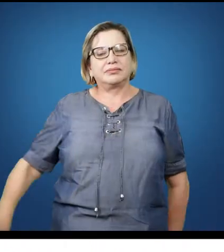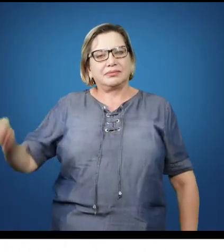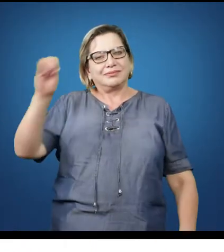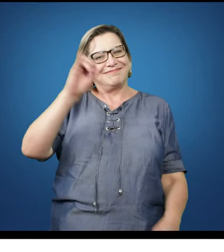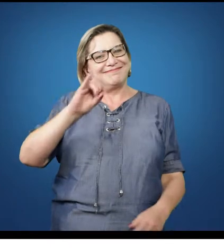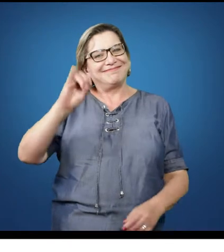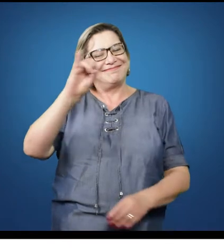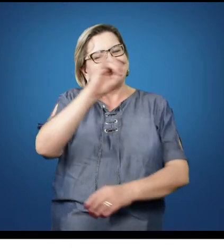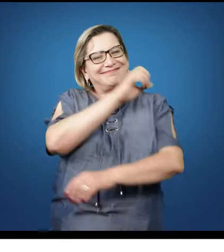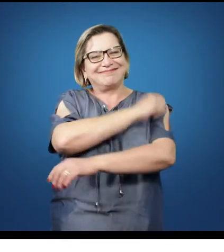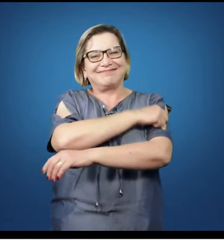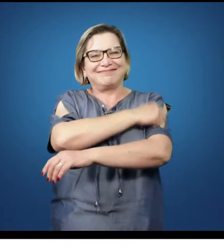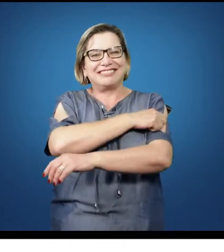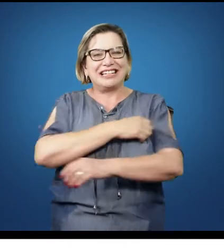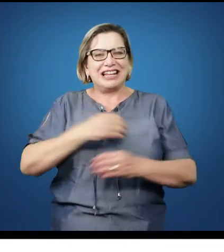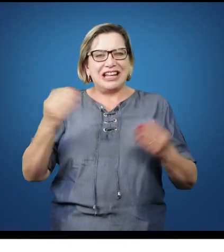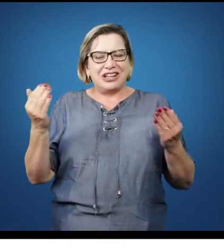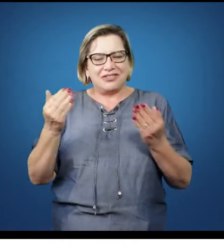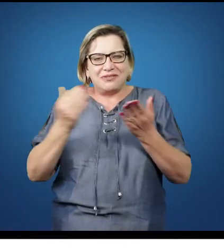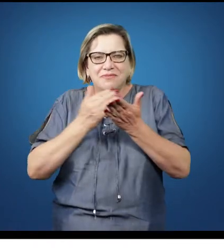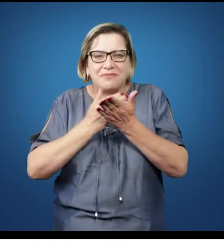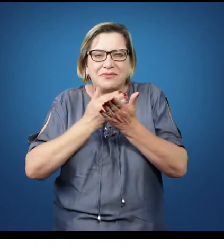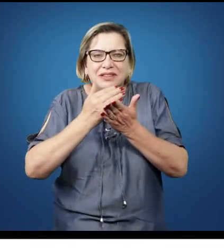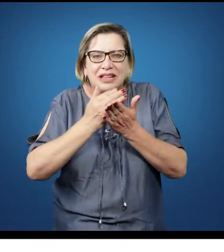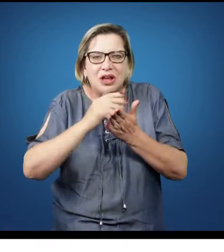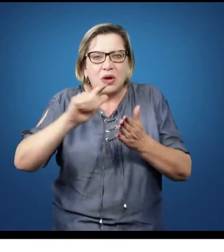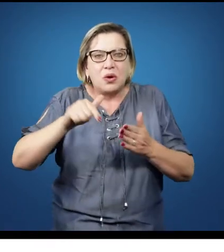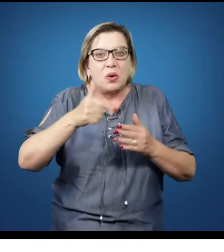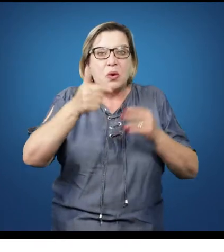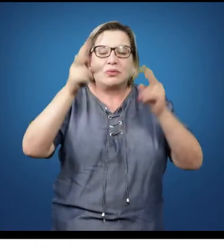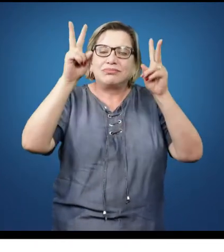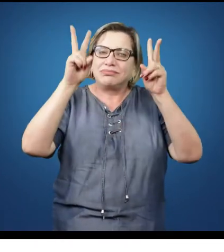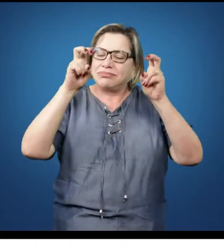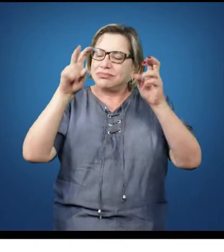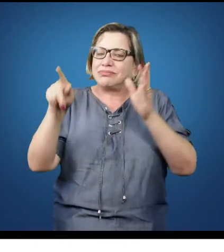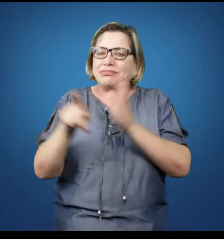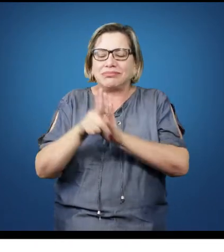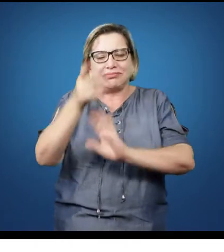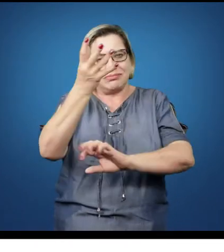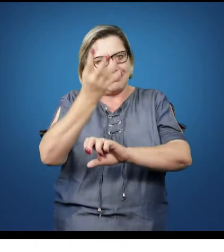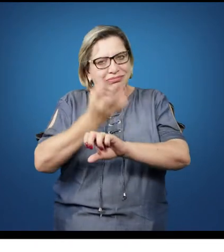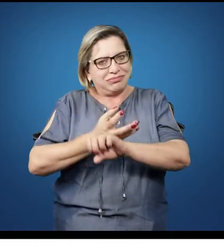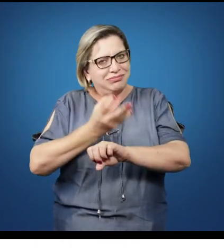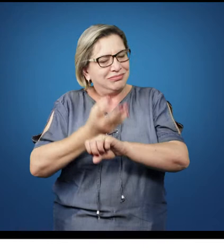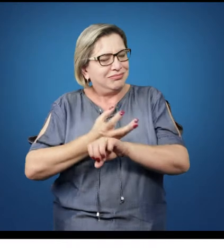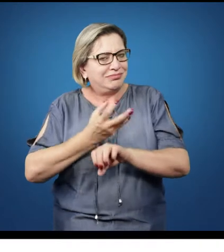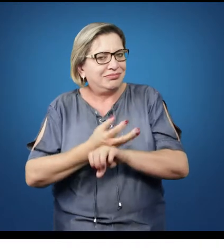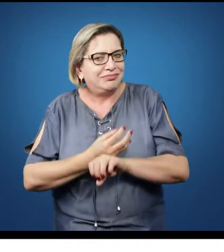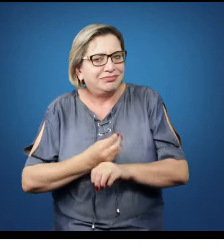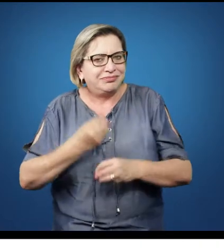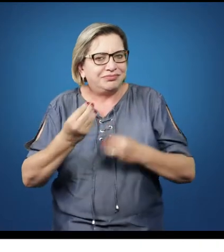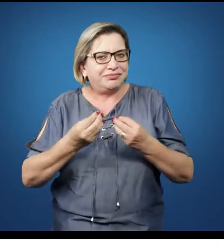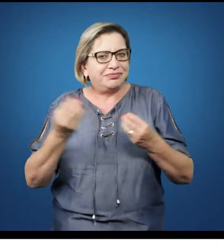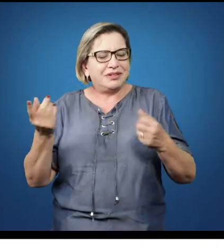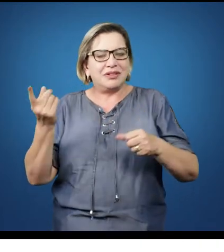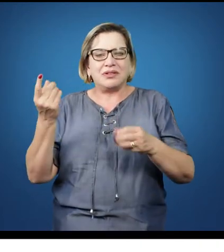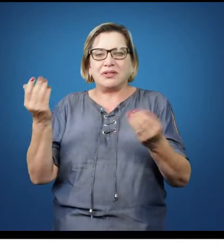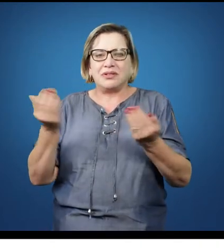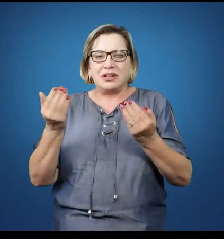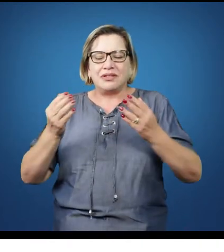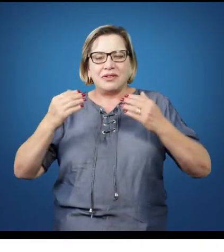Olá, acadêmicos! Vamos dar início a mais um conteúdo em nossa disciplina de Fisiologia do Exercício. Nesse